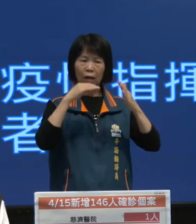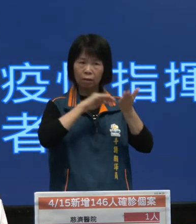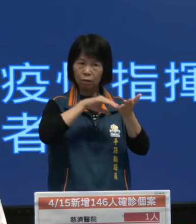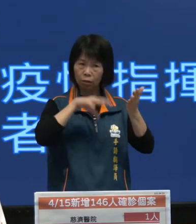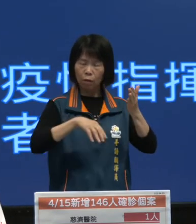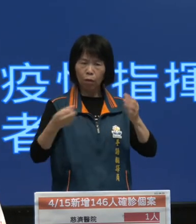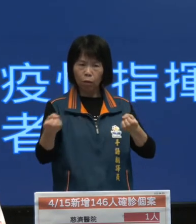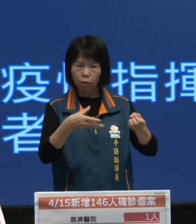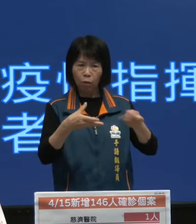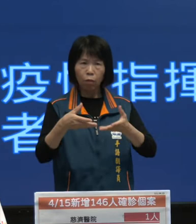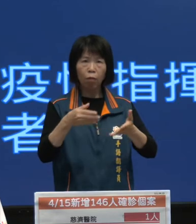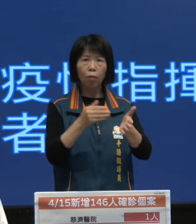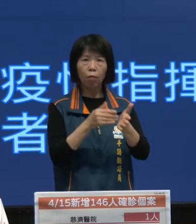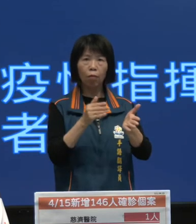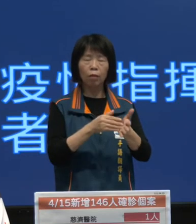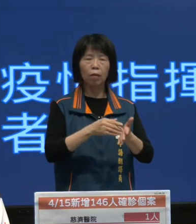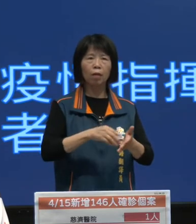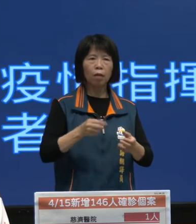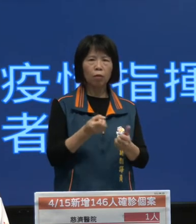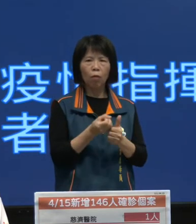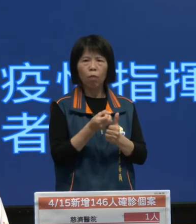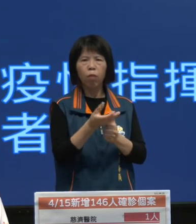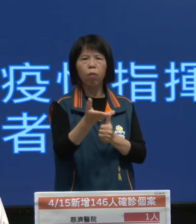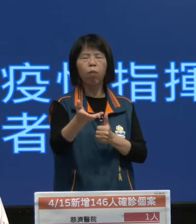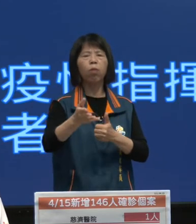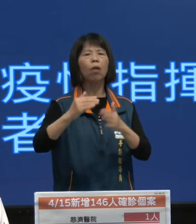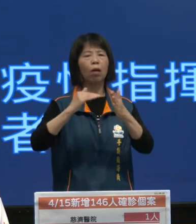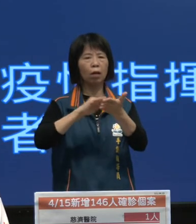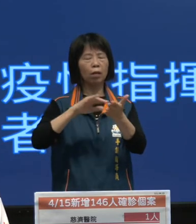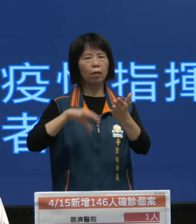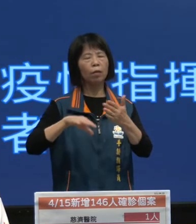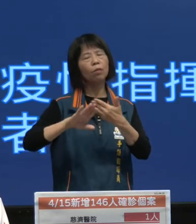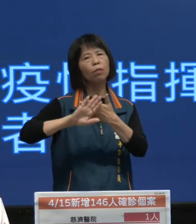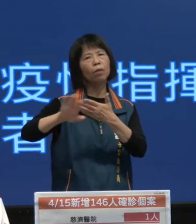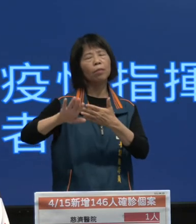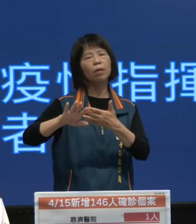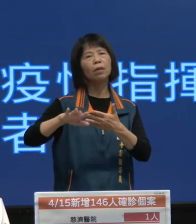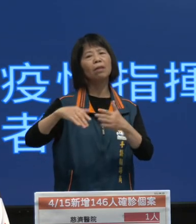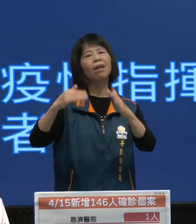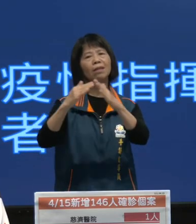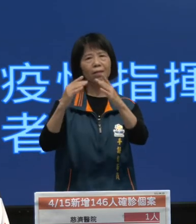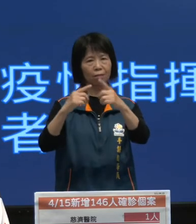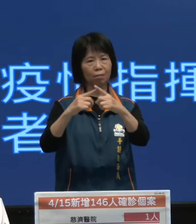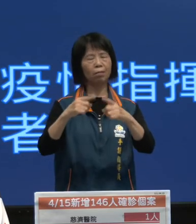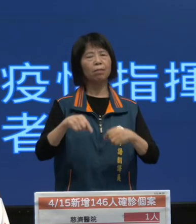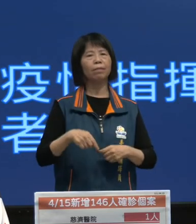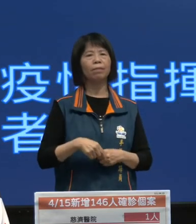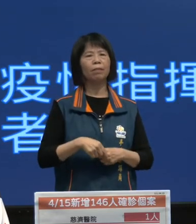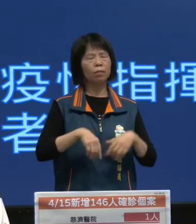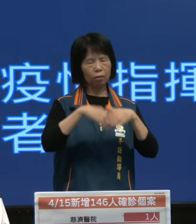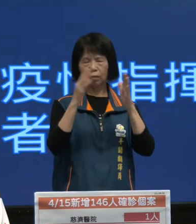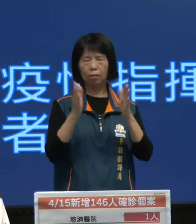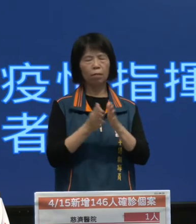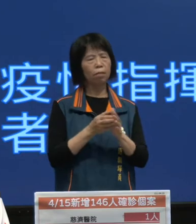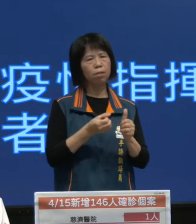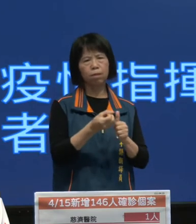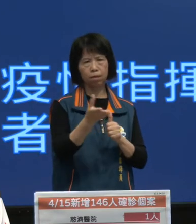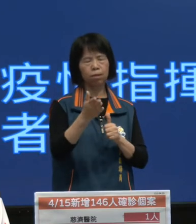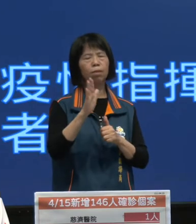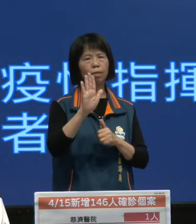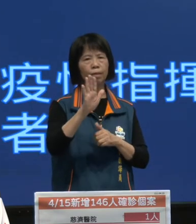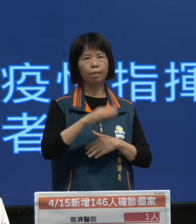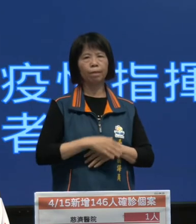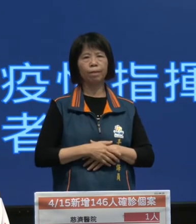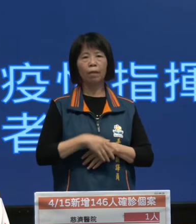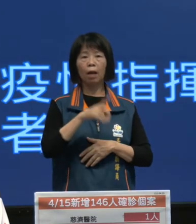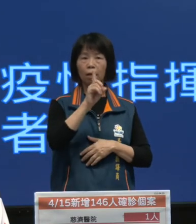感染，事实上已经有在院外延伸出去的，比如他的家人，尤其是他的家人，都有被感染的现象。